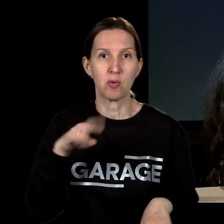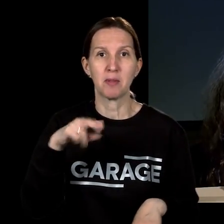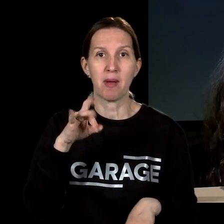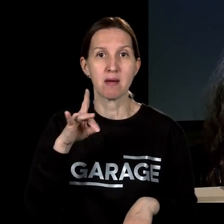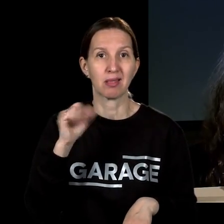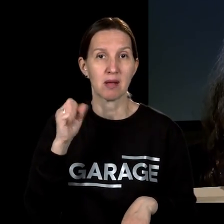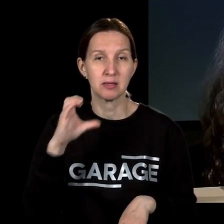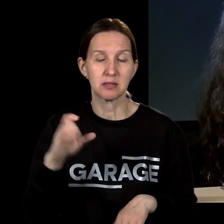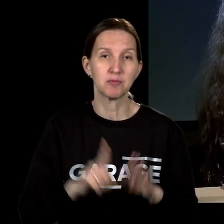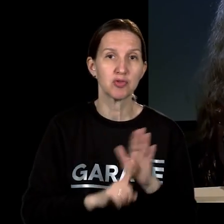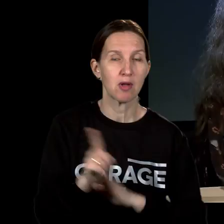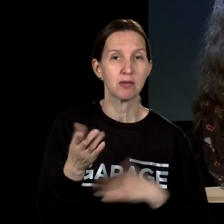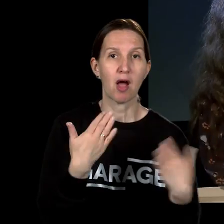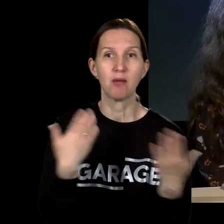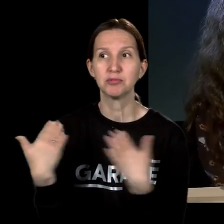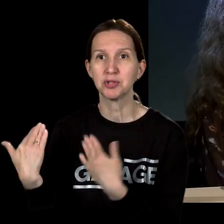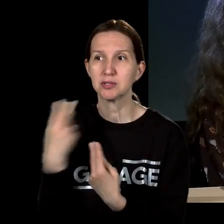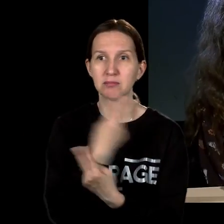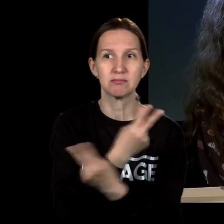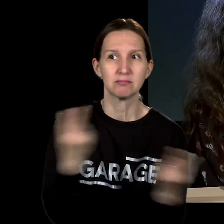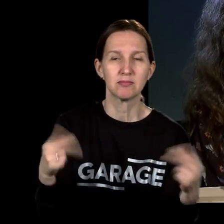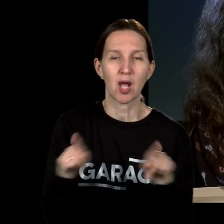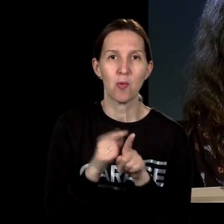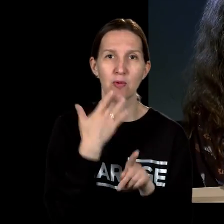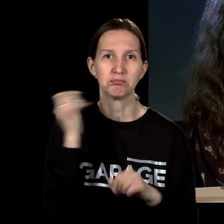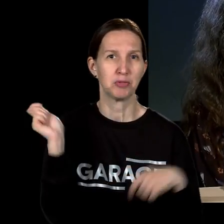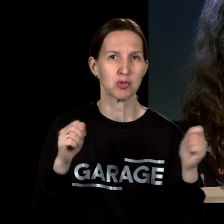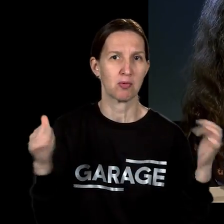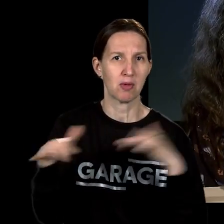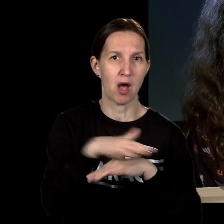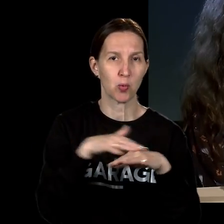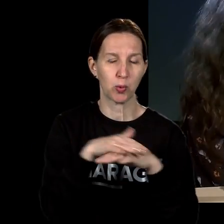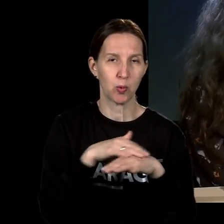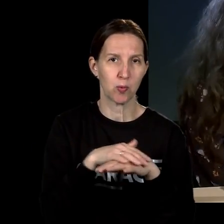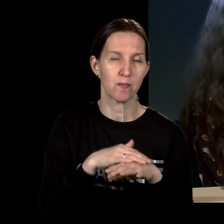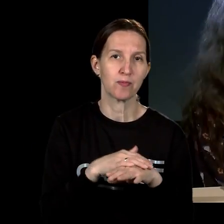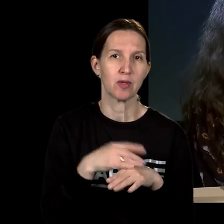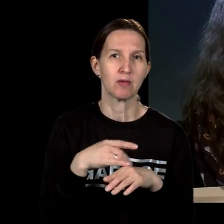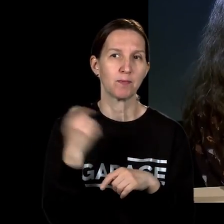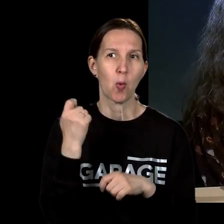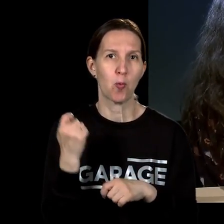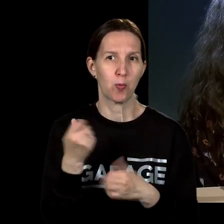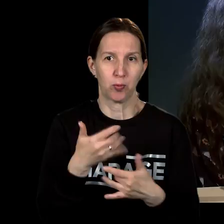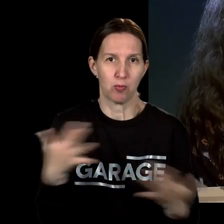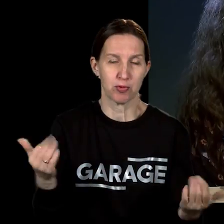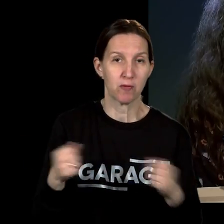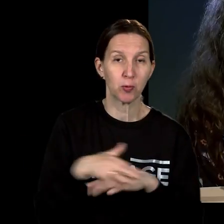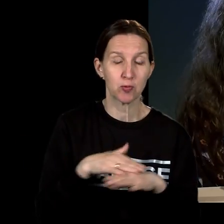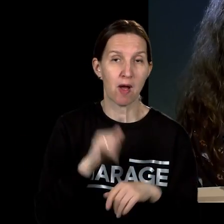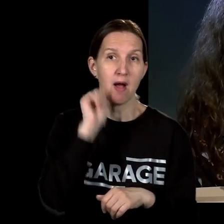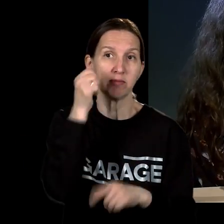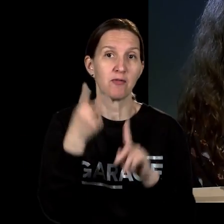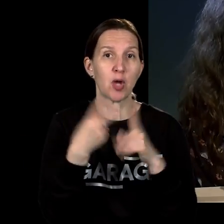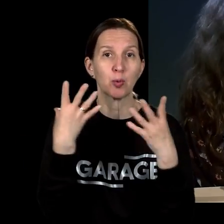Монпарнасе, общает, как бы видит эту международную, достаточно тогда богемную художническую тусовку. И чуть ли не на второй